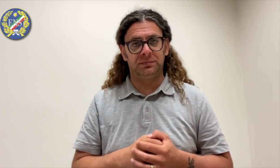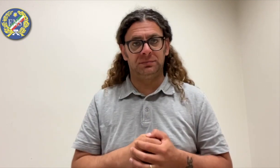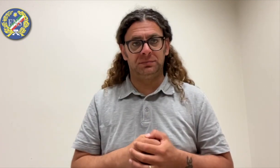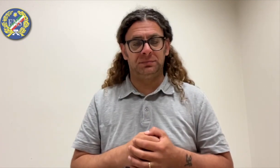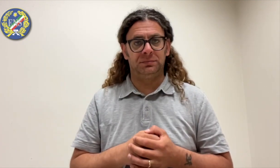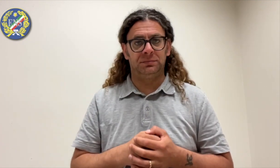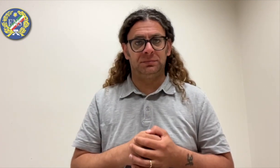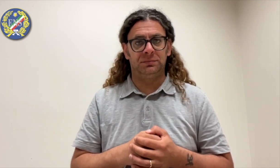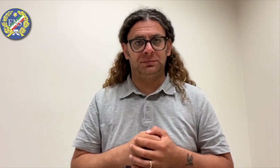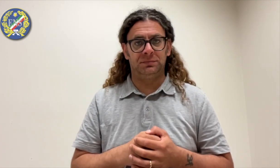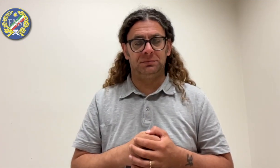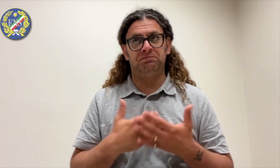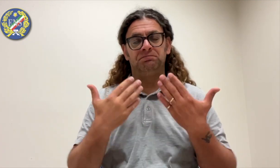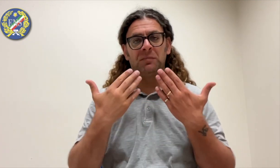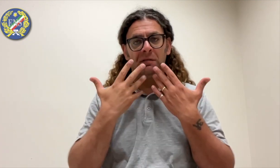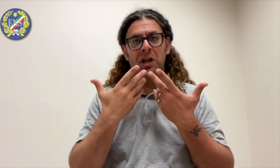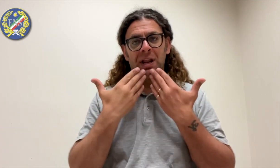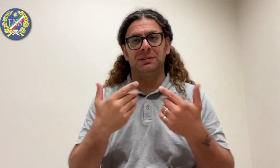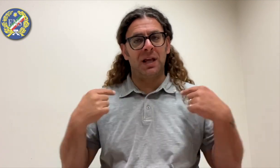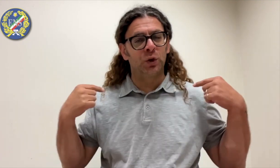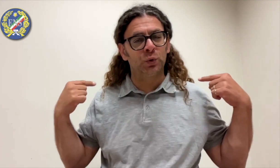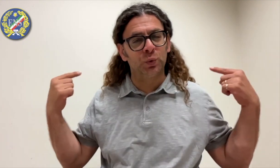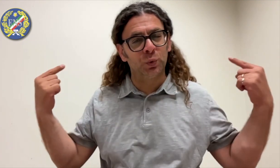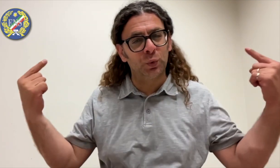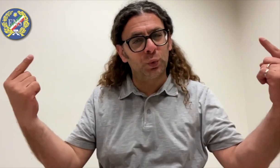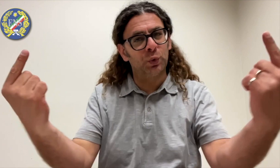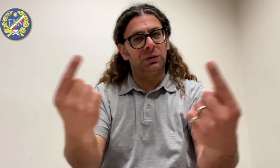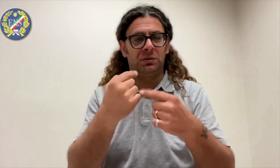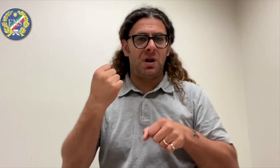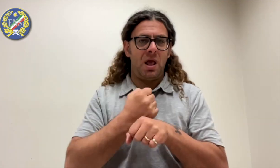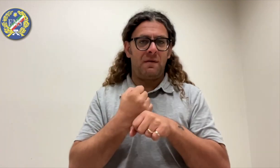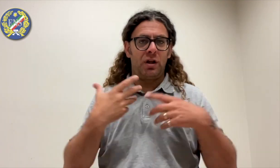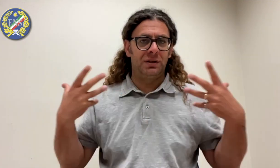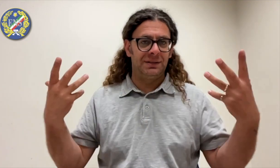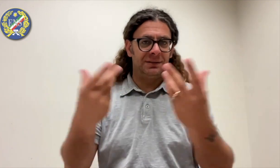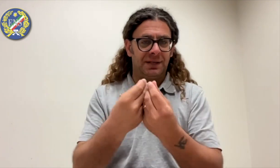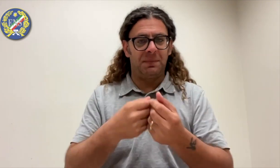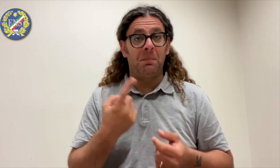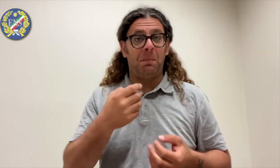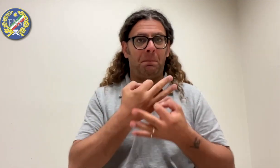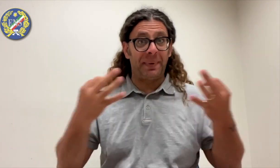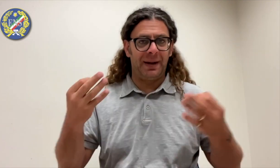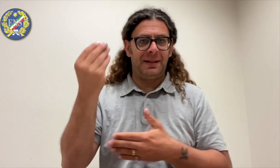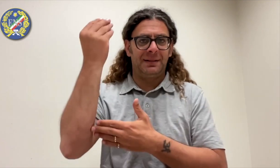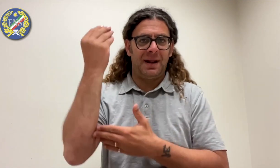Terzo Settore, per la presentazione del bilancio consuntivo. Ringrazio ancora una volta tutti per il lavoro svolto